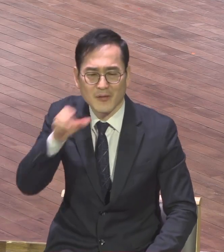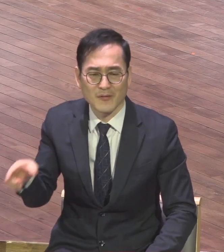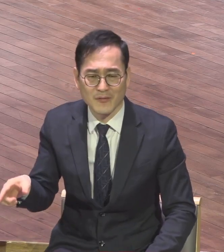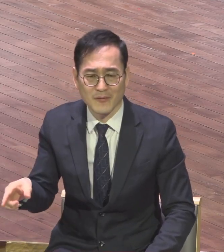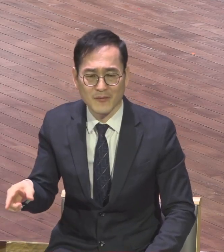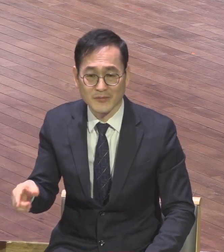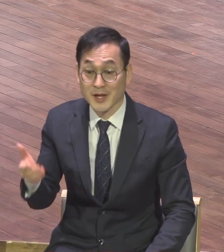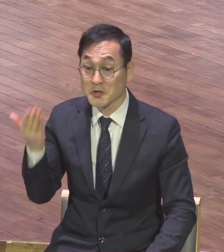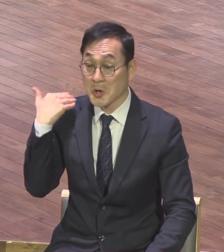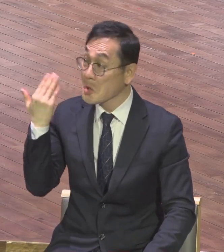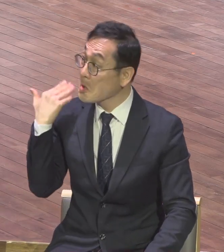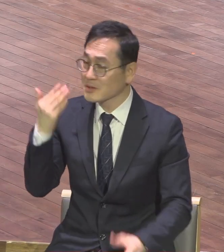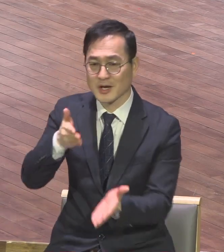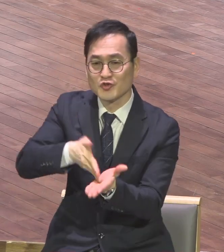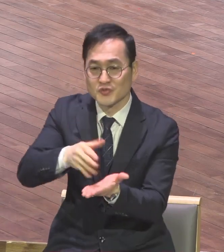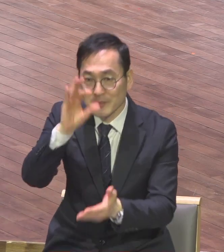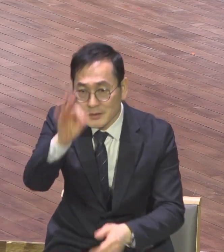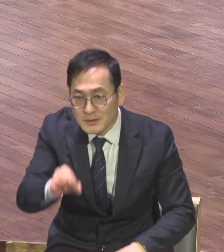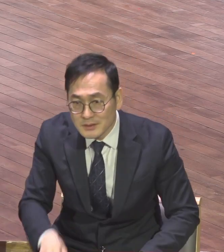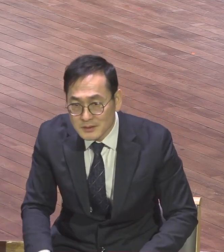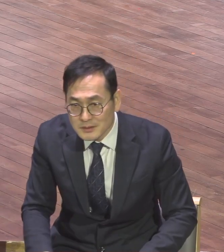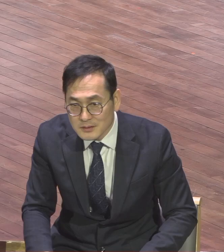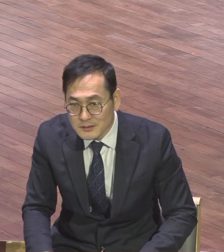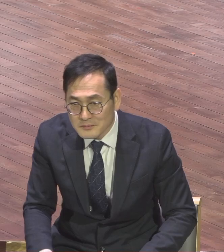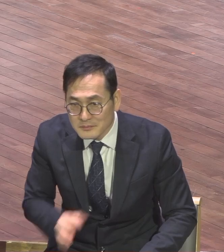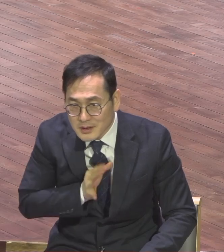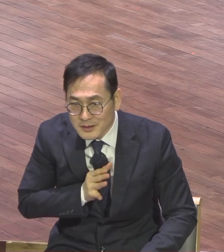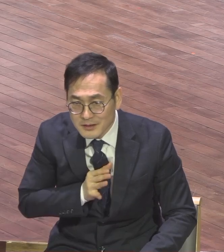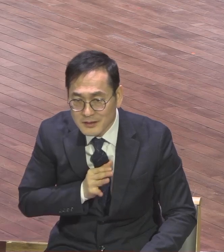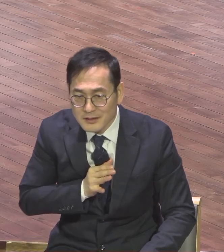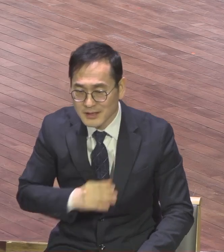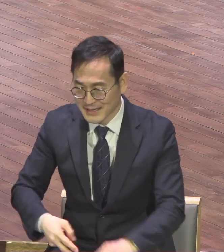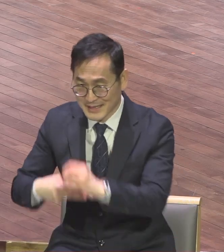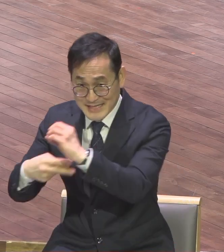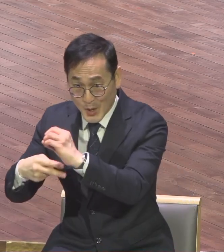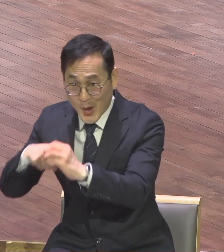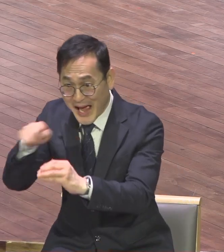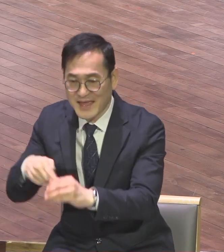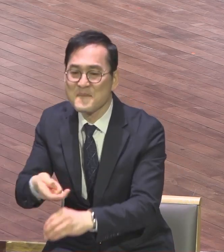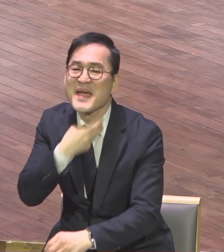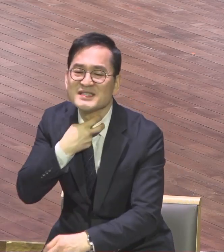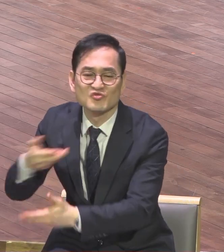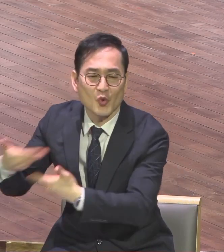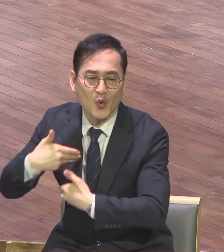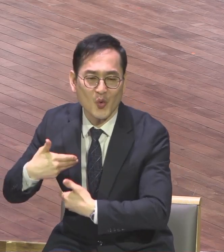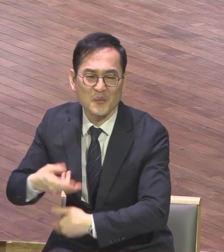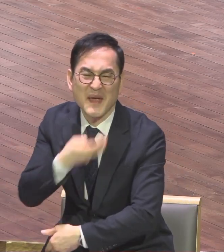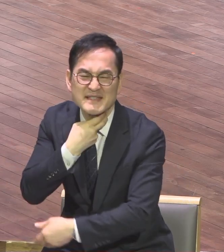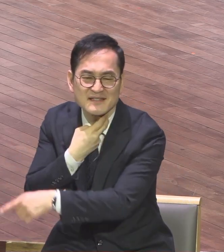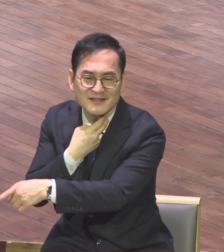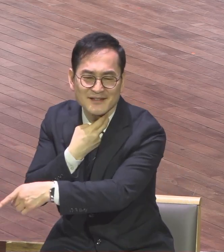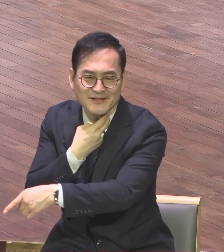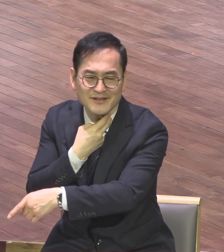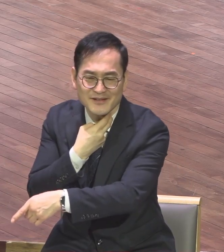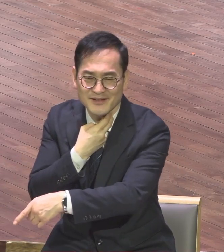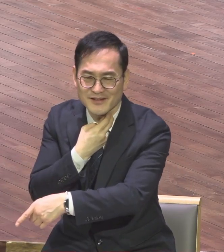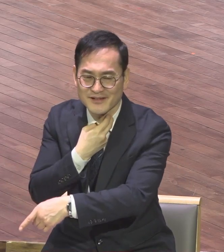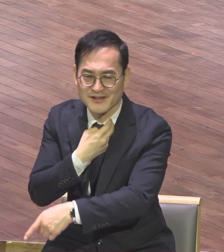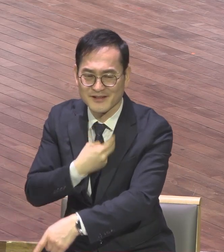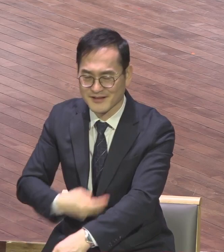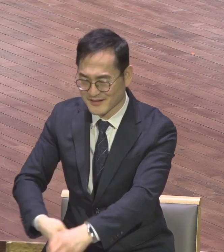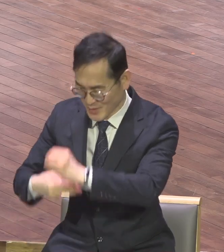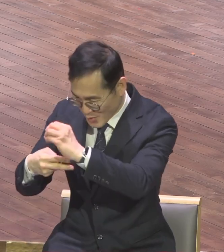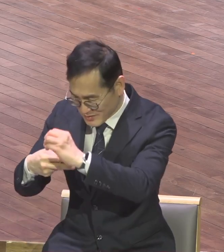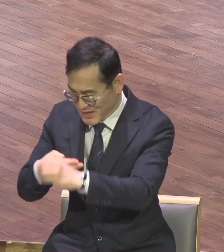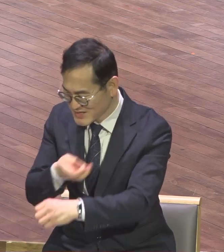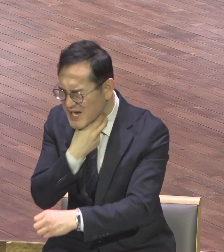근데 얼마 전에 뉴스 기사가 딱 뜬 겁니다. 기사 제목이 뭐냐? 제로 콜라의 배신. 아, 마음이 다 무너지는 거